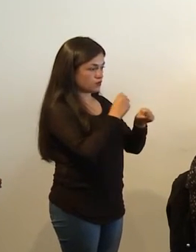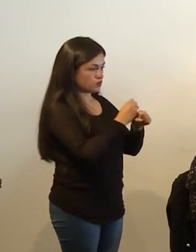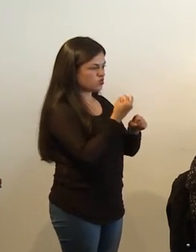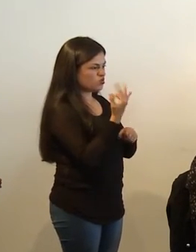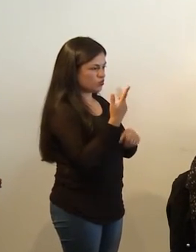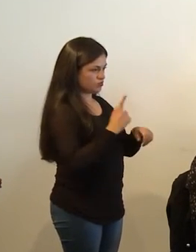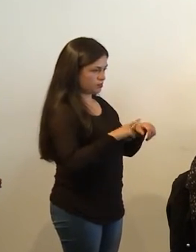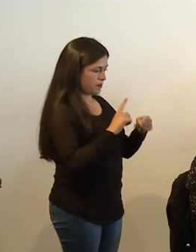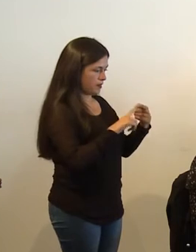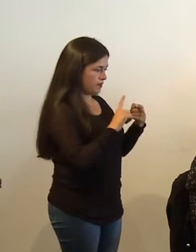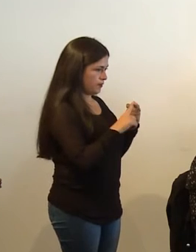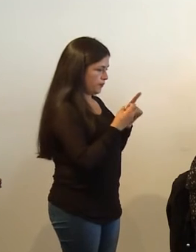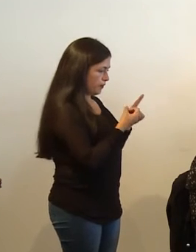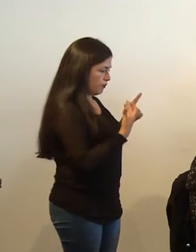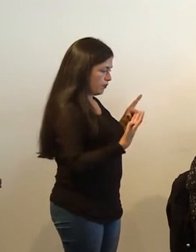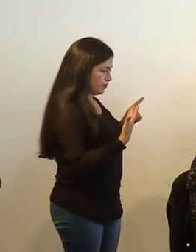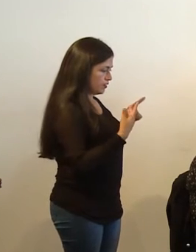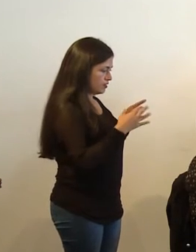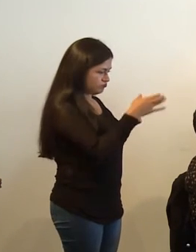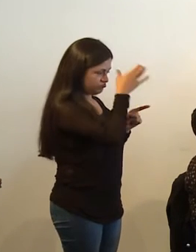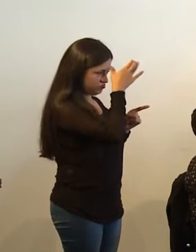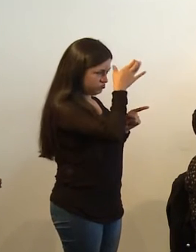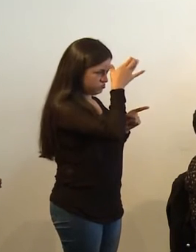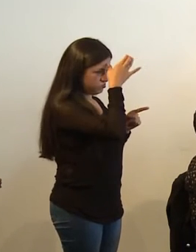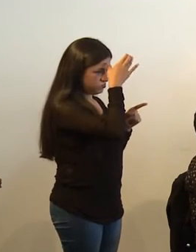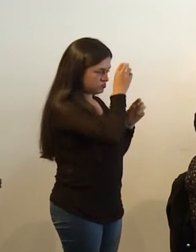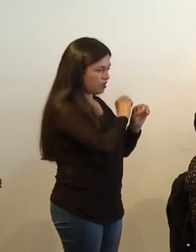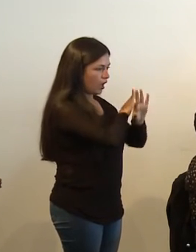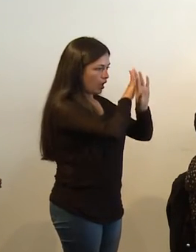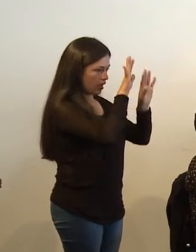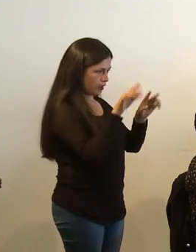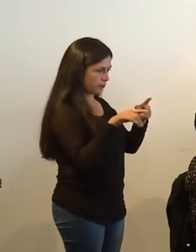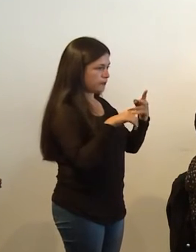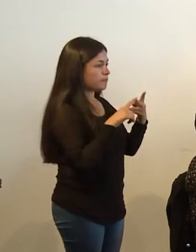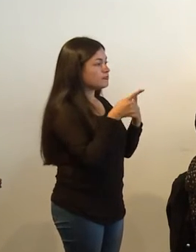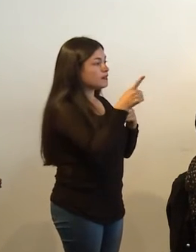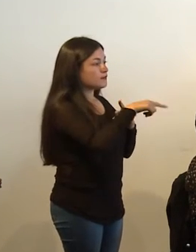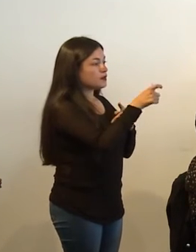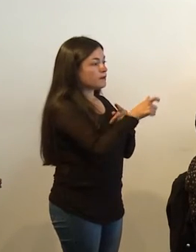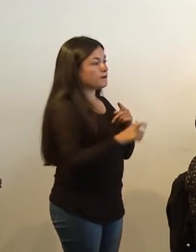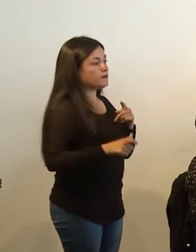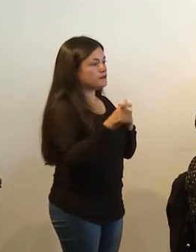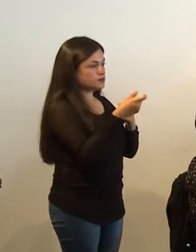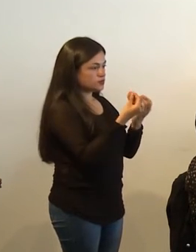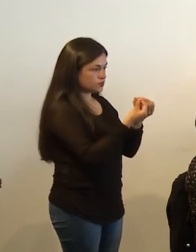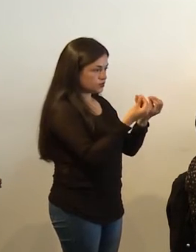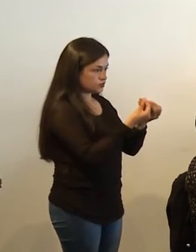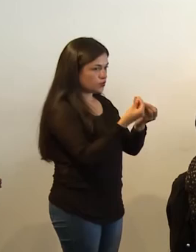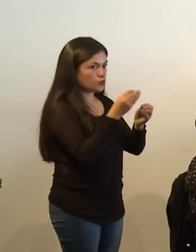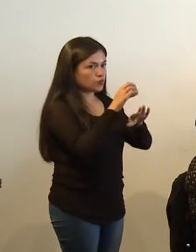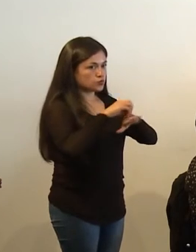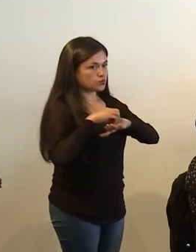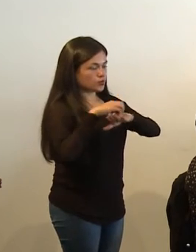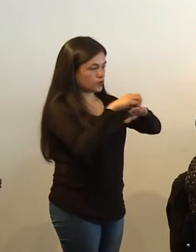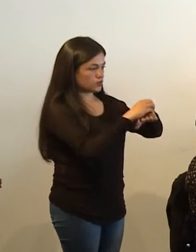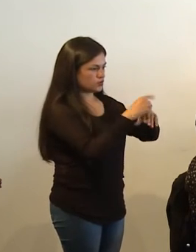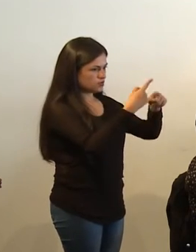acumular un discurso, una concepción. Muchas personas, grupos, organizaciones,